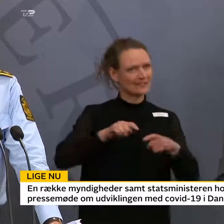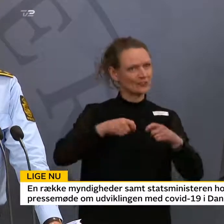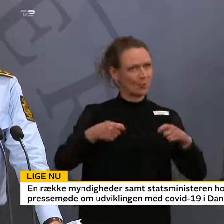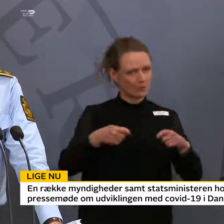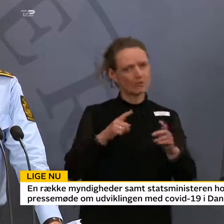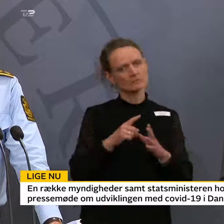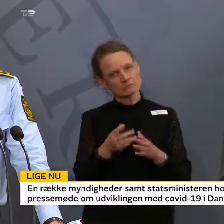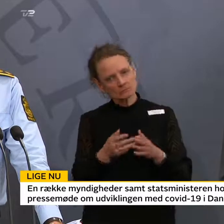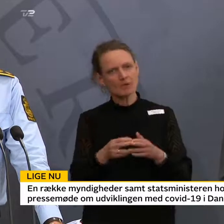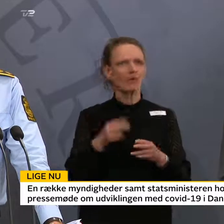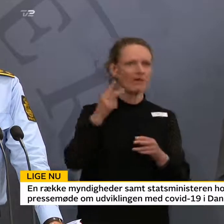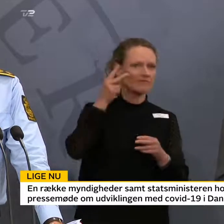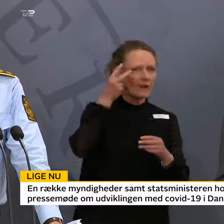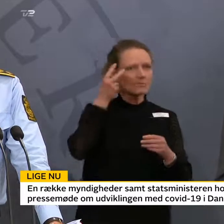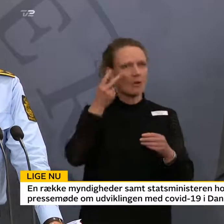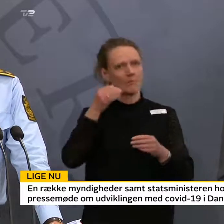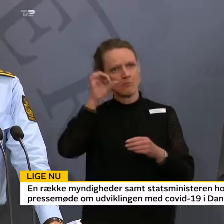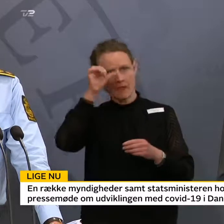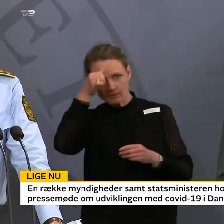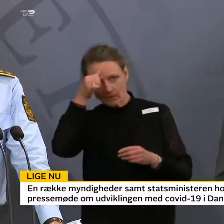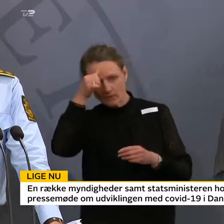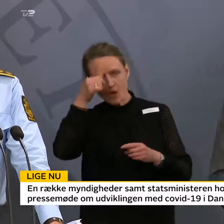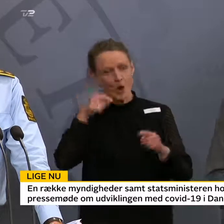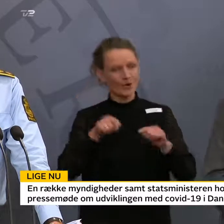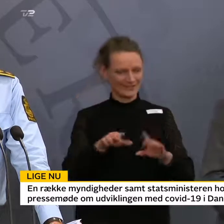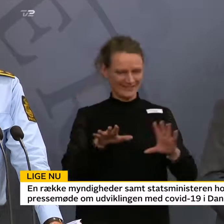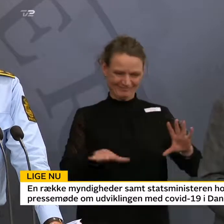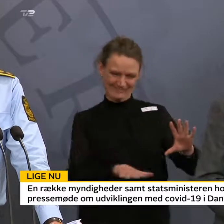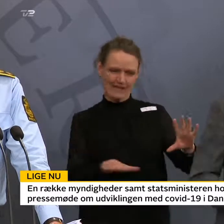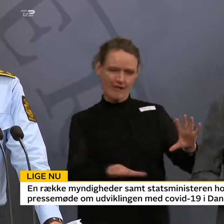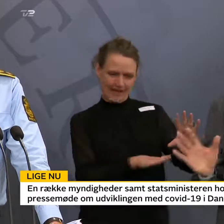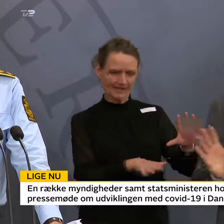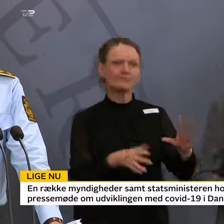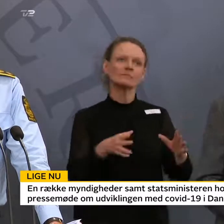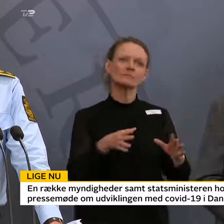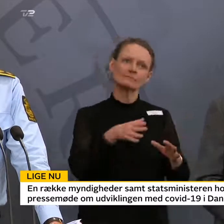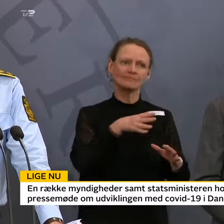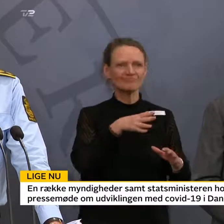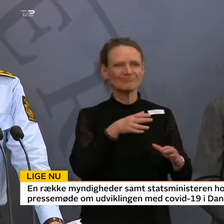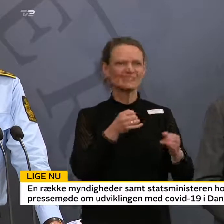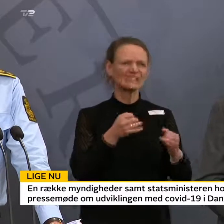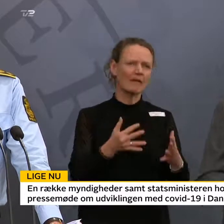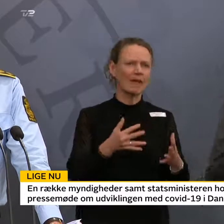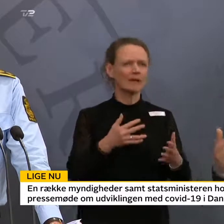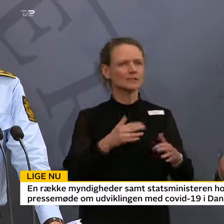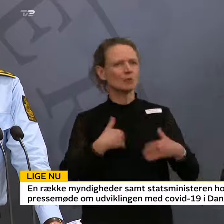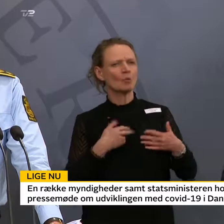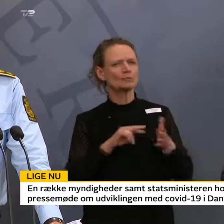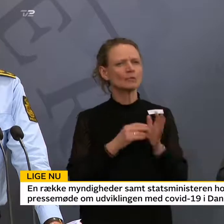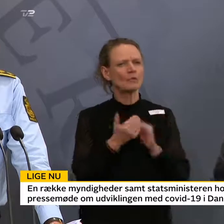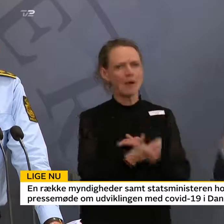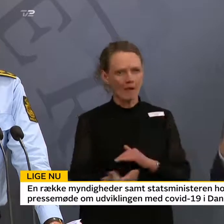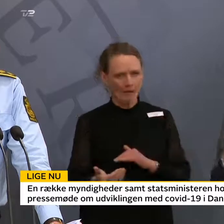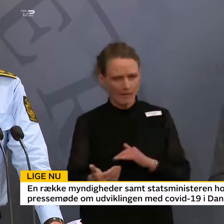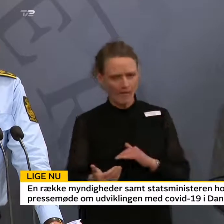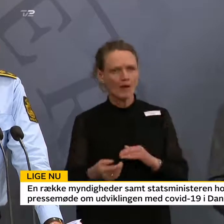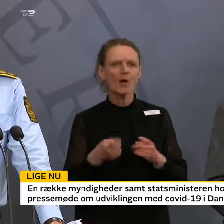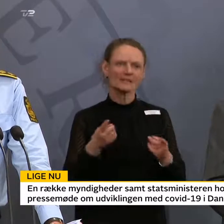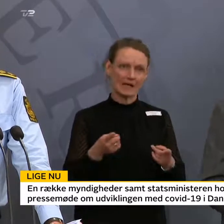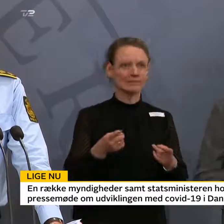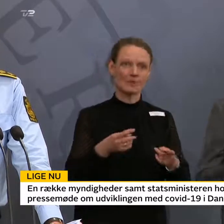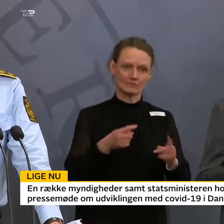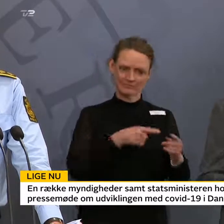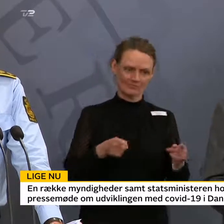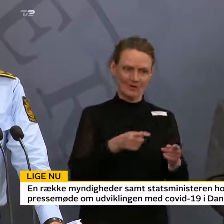Og så er der altså de her svage sundhedssystemer i lande, hvor der er mange danskere, der rejser. Der er mange lande, der har svage sundhedssystemer, hvor der ikke er ret mange danskere. og det behøver vi ikke være så